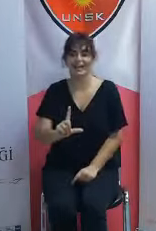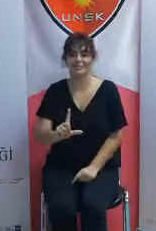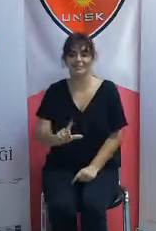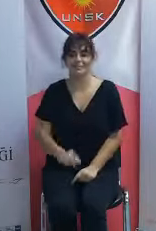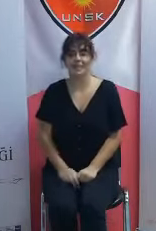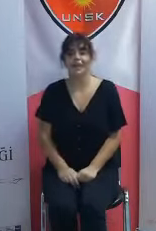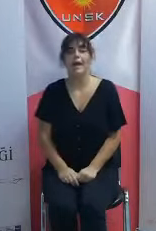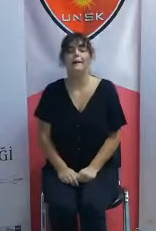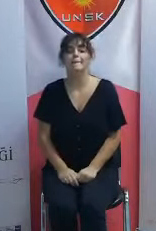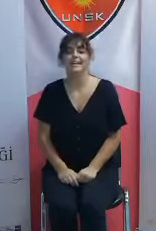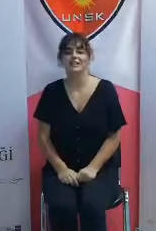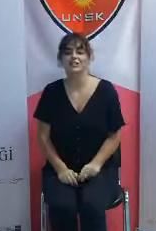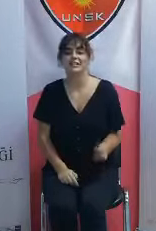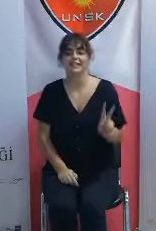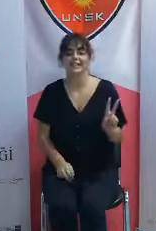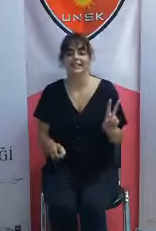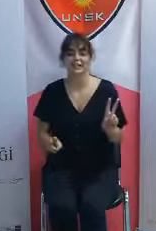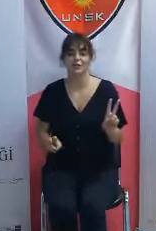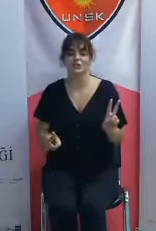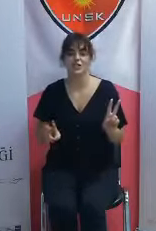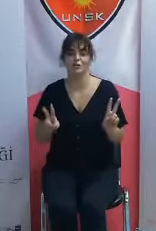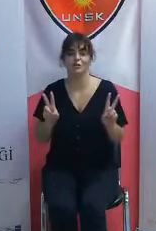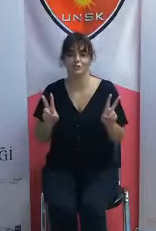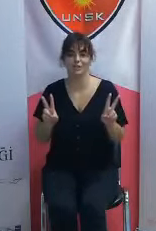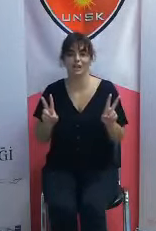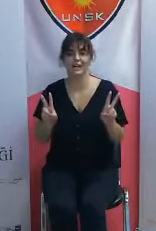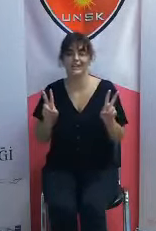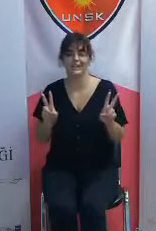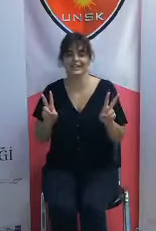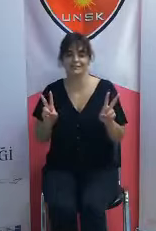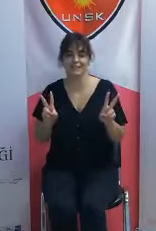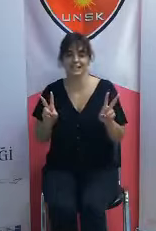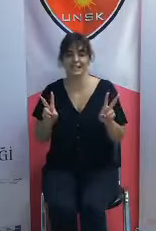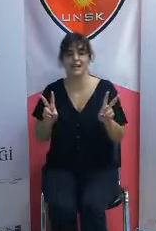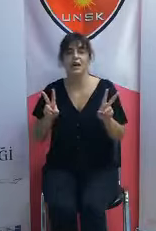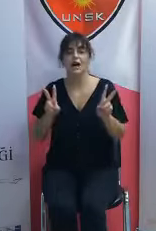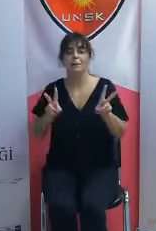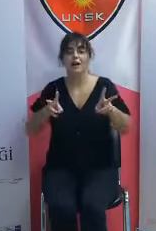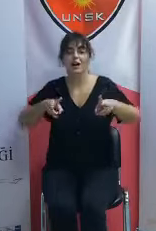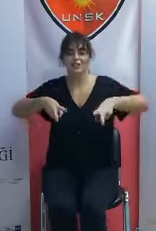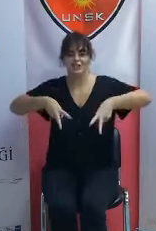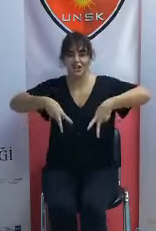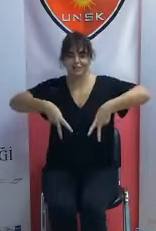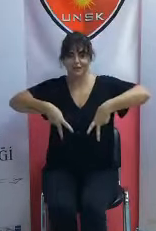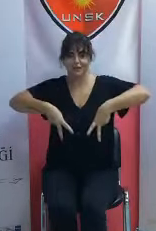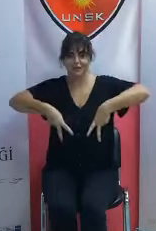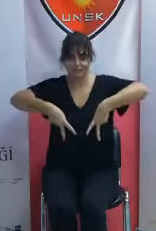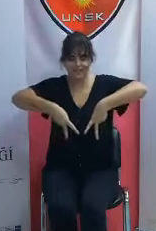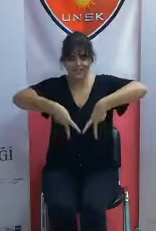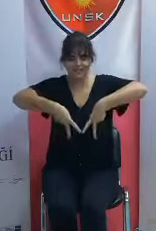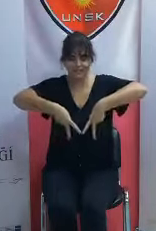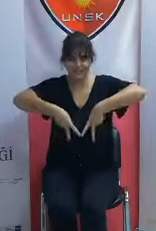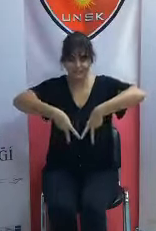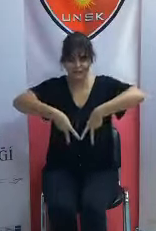M için ikiyi gösteriyoruz yine. Her iki elimizle de. Ama aşağı bakıyor ve birleştiriyoruz.